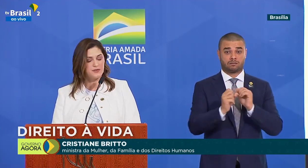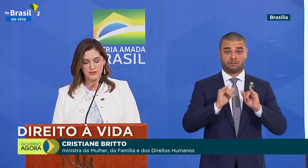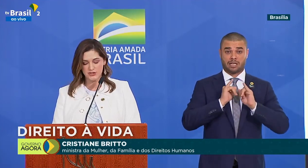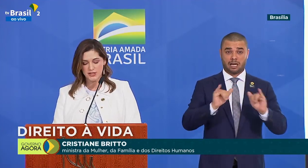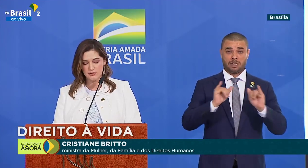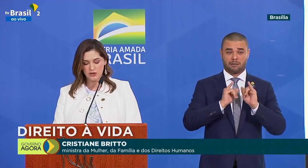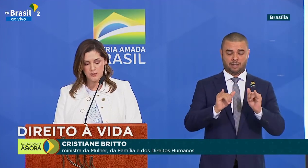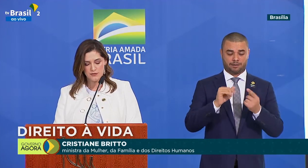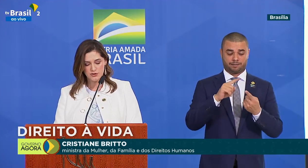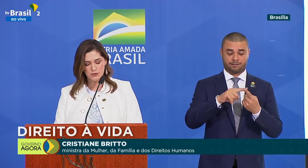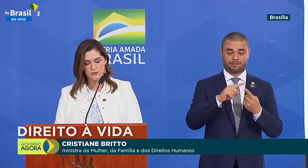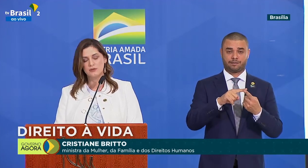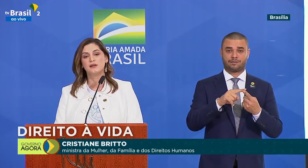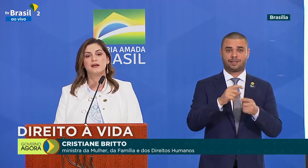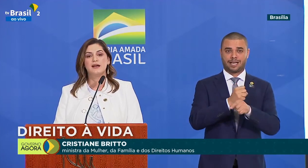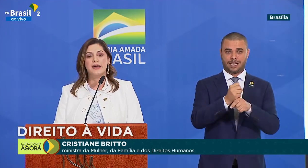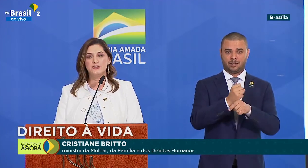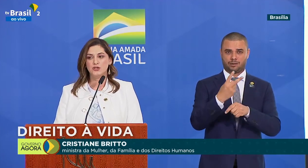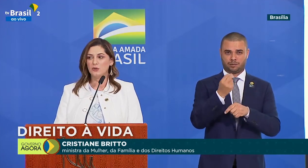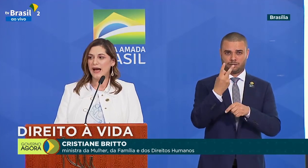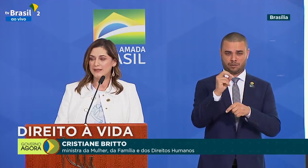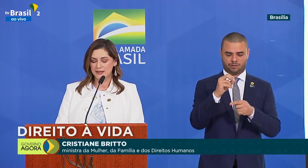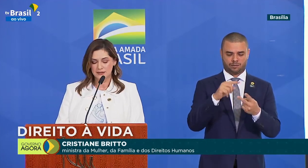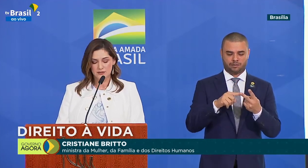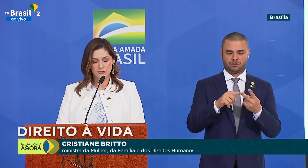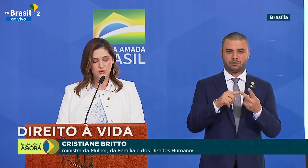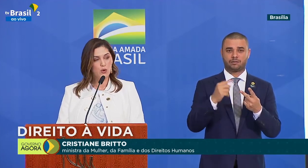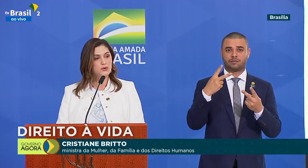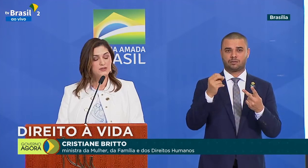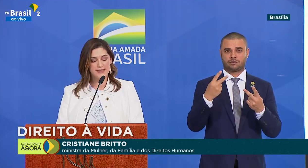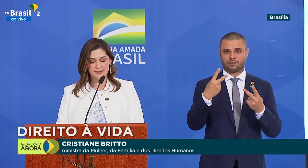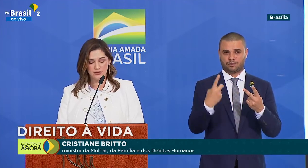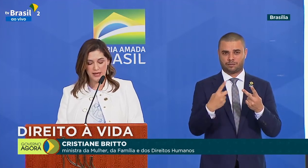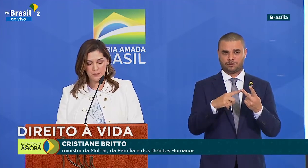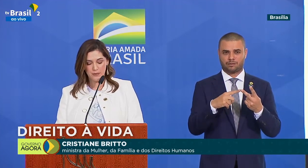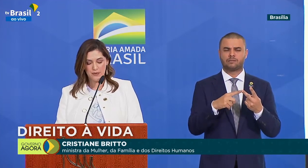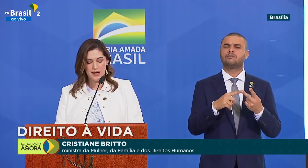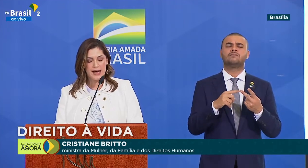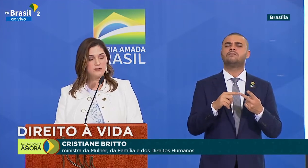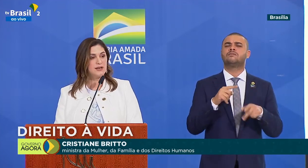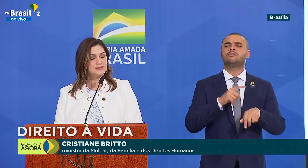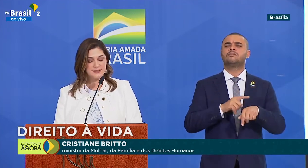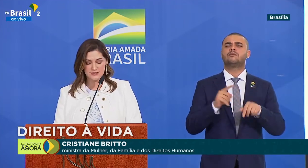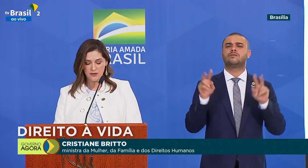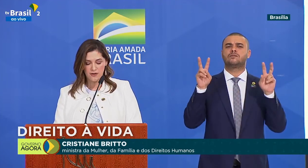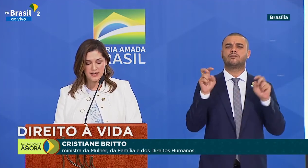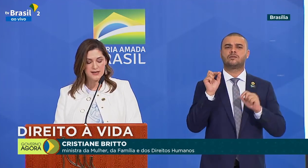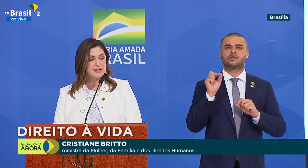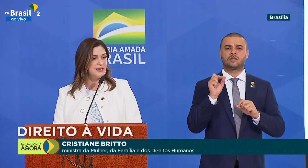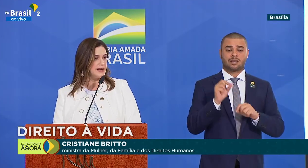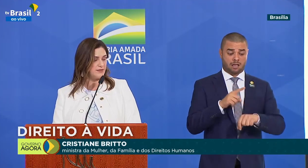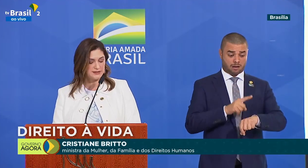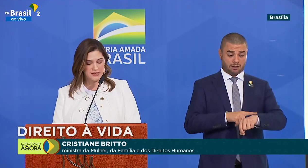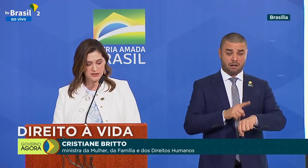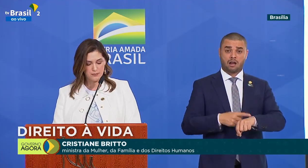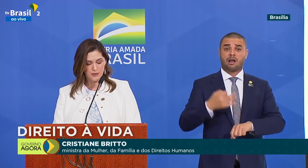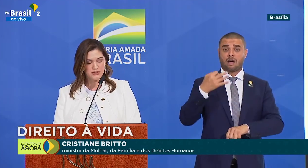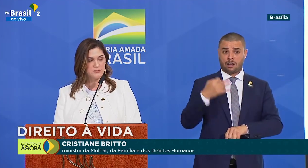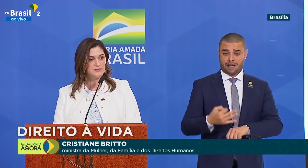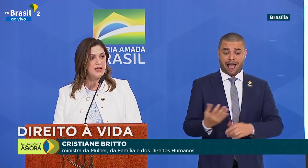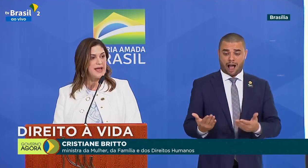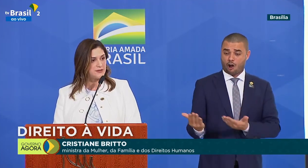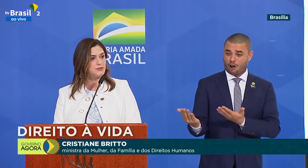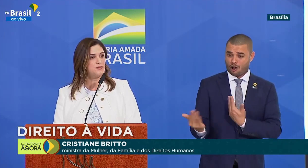campanhas 2022 1021 em situada tudo tem seu tempo adolescência agora e